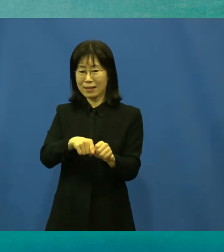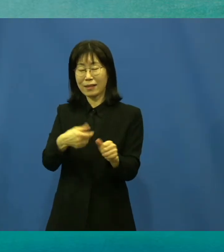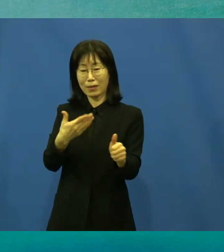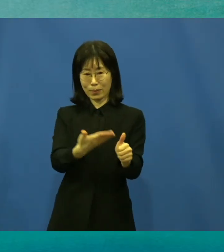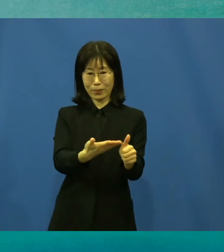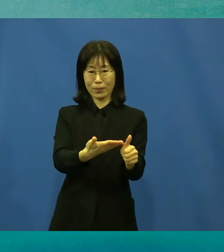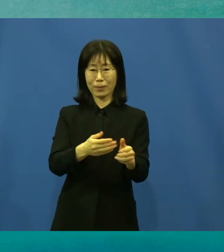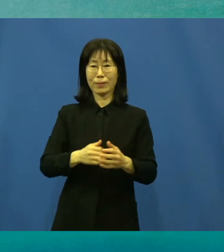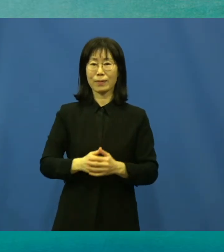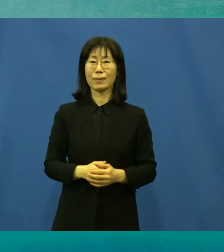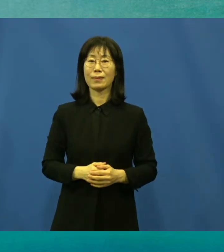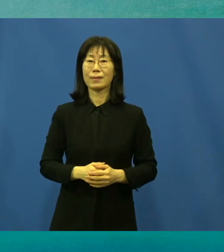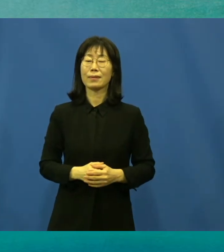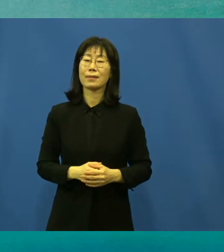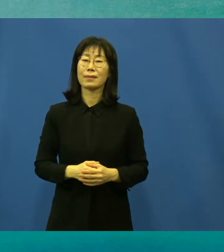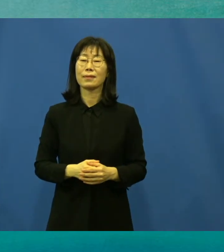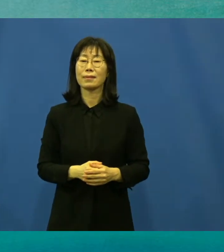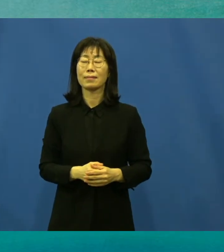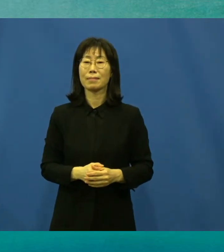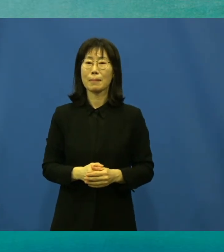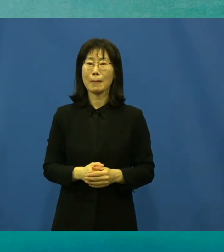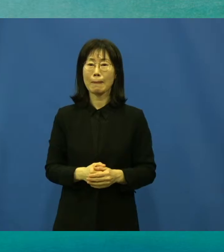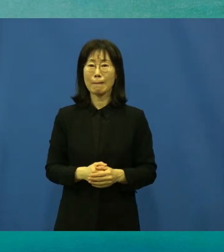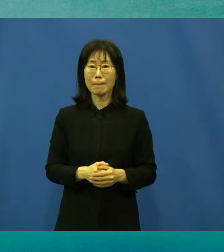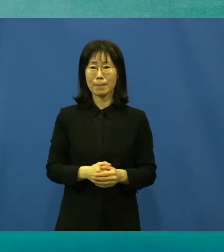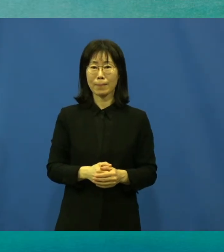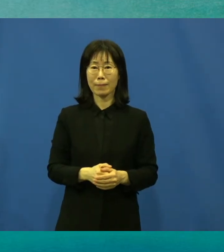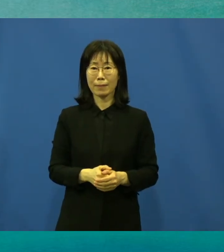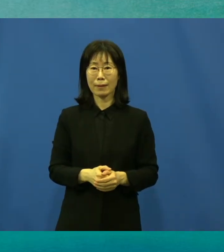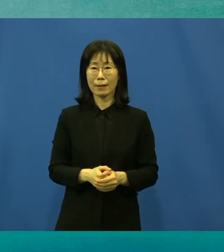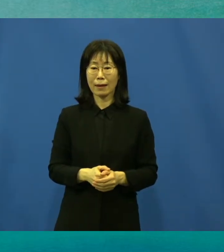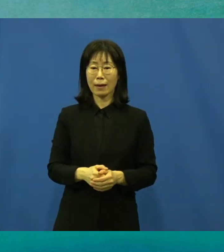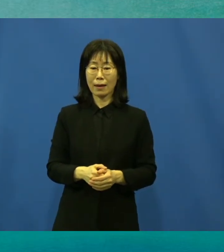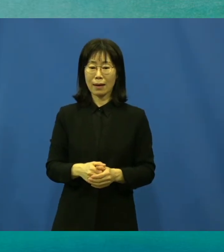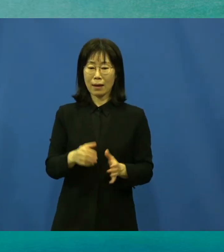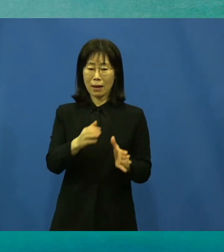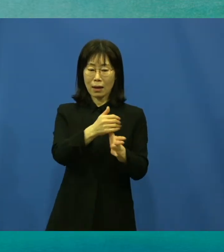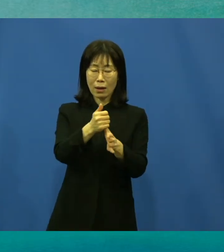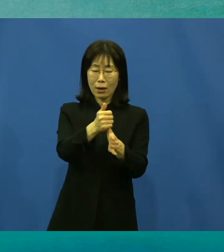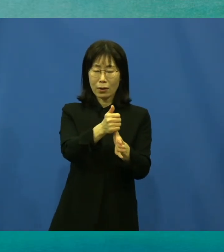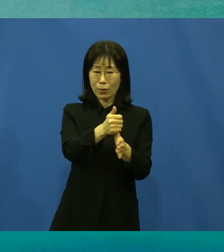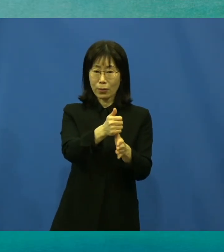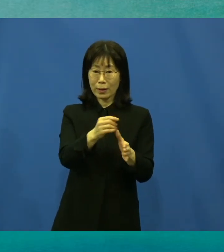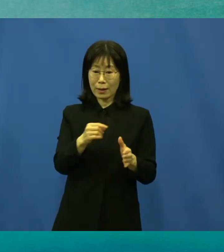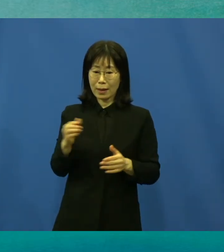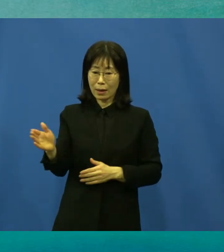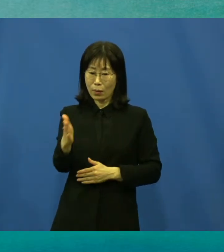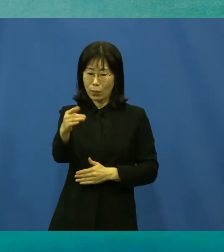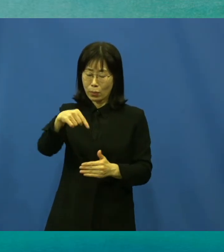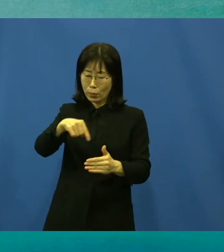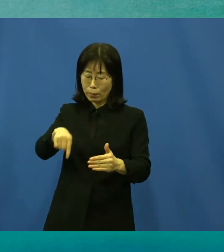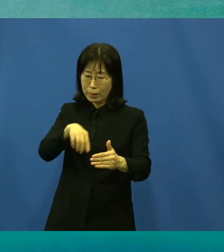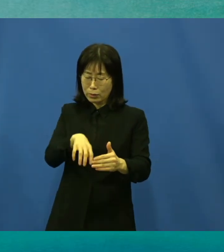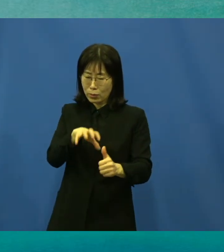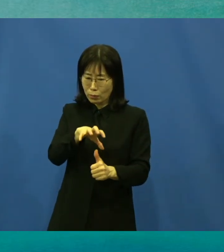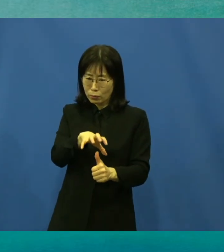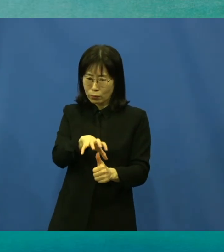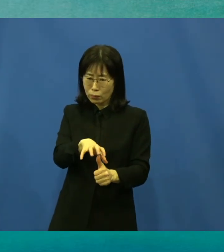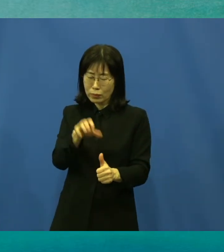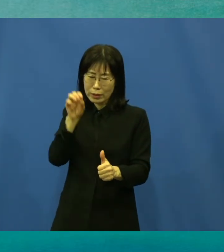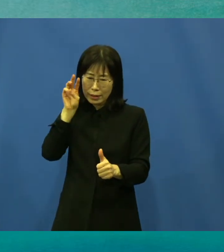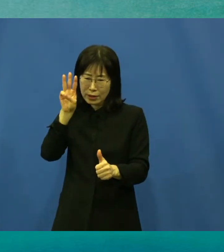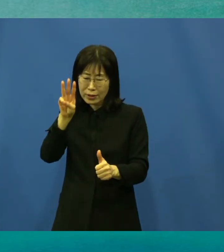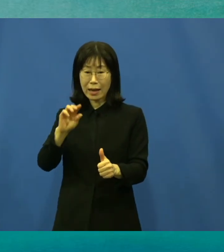이 숨막히는 일상의 위기가 끝도 없이 펼쳐진다면 어떻게 될까요? 그래서 어떤 하루는